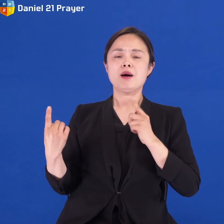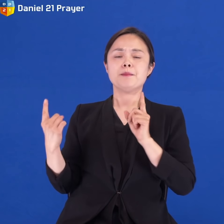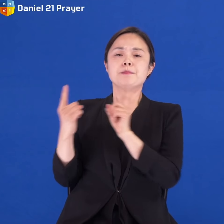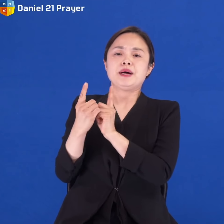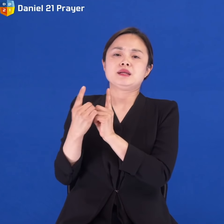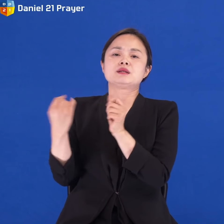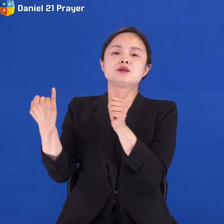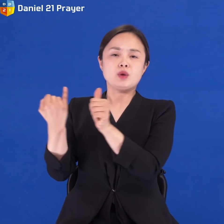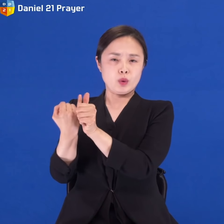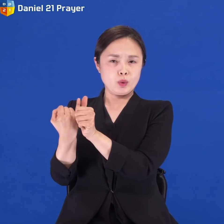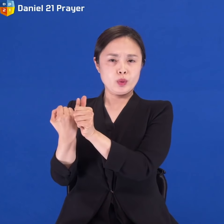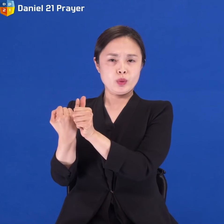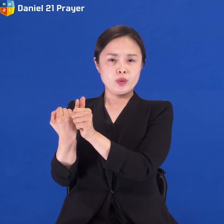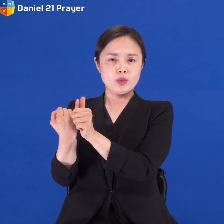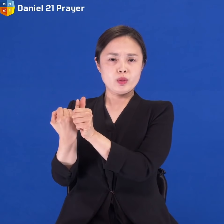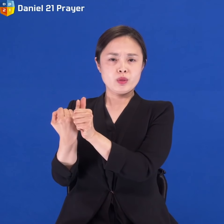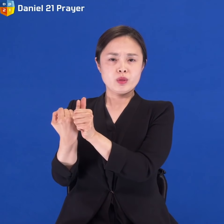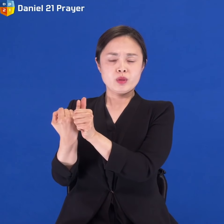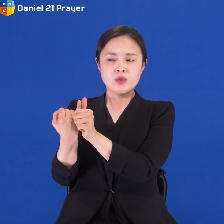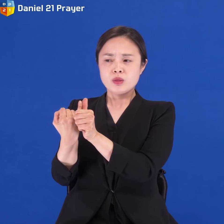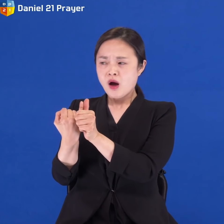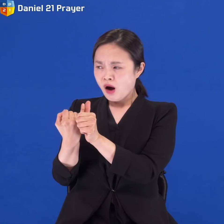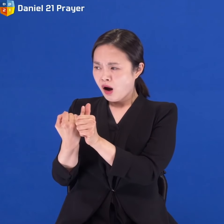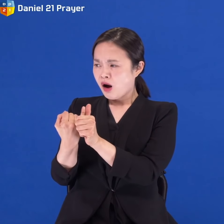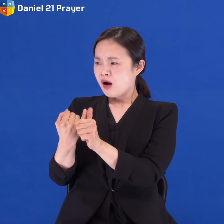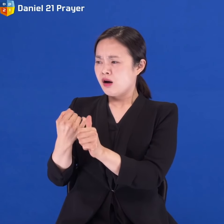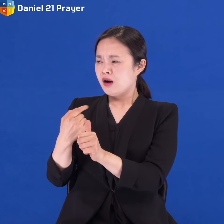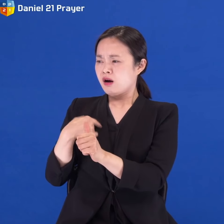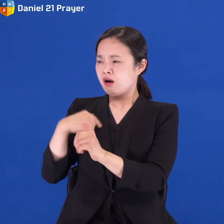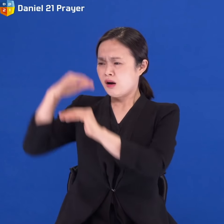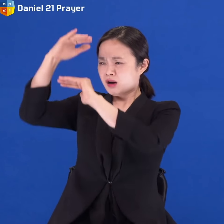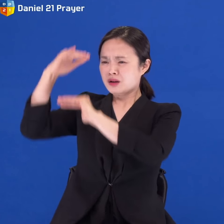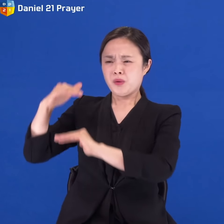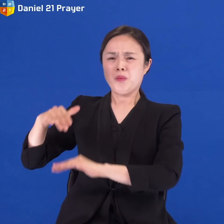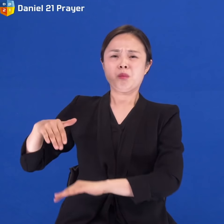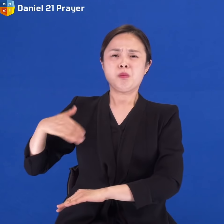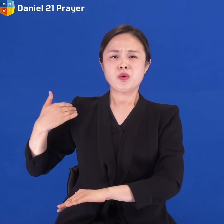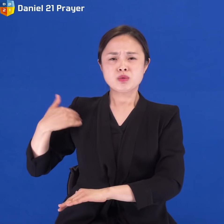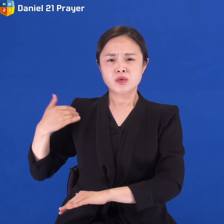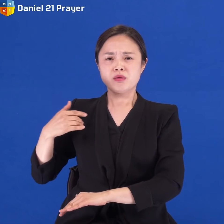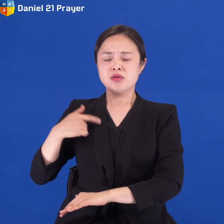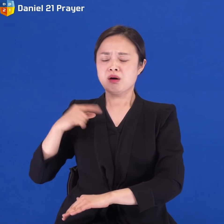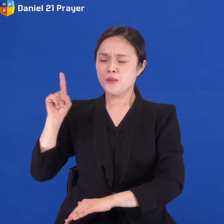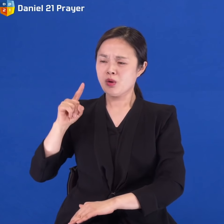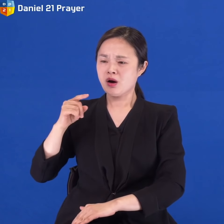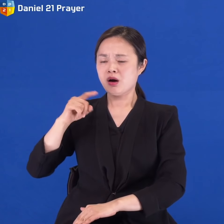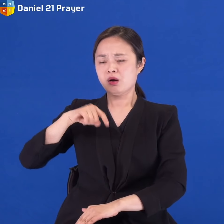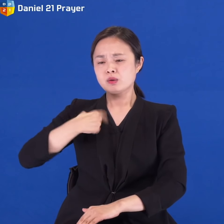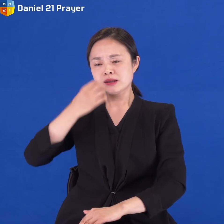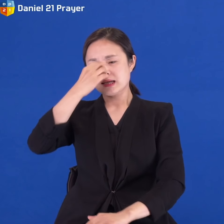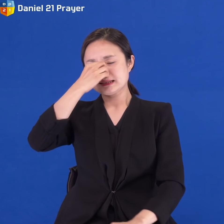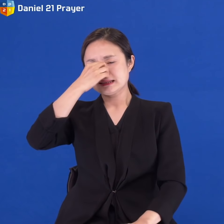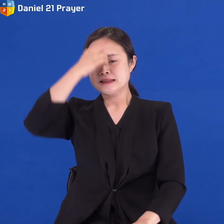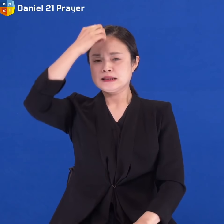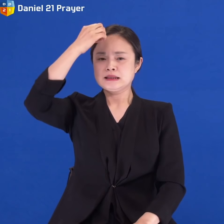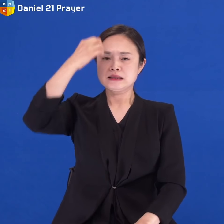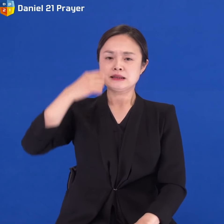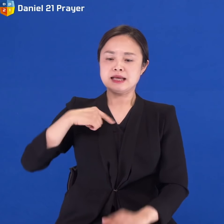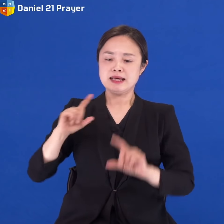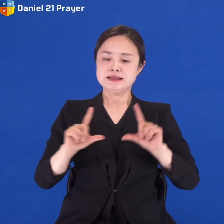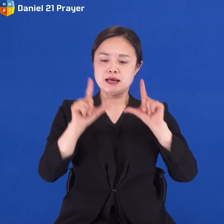저는 저의 오만과 저의 자신감과 제가 주인 되었던 것을